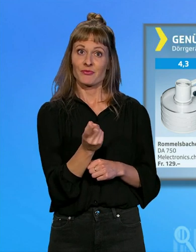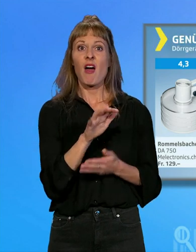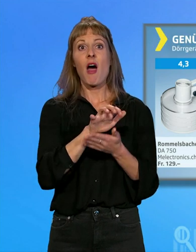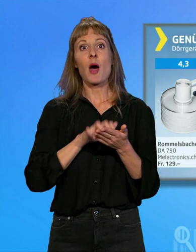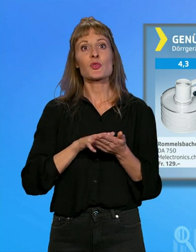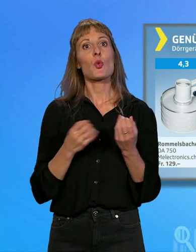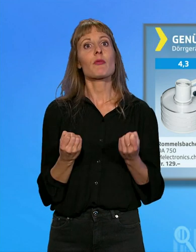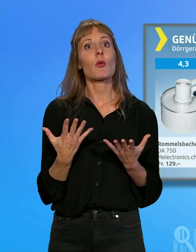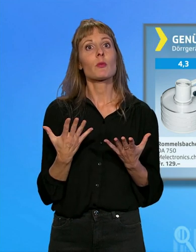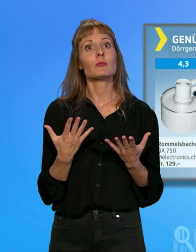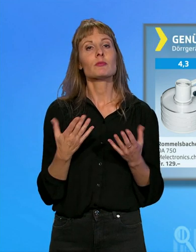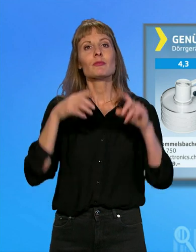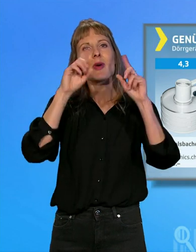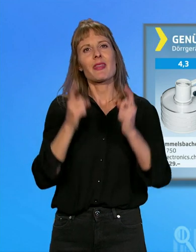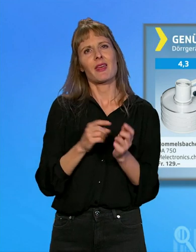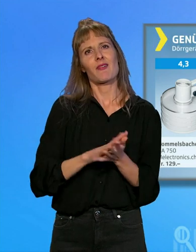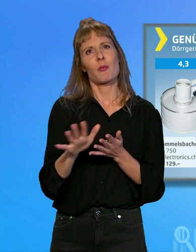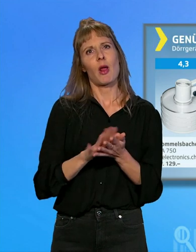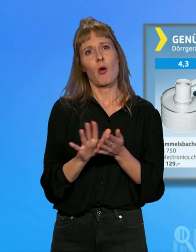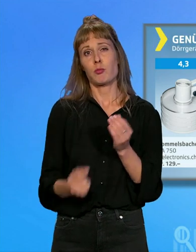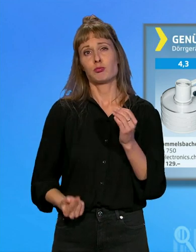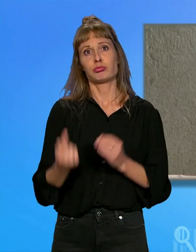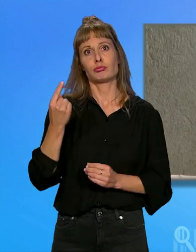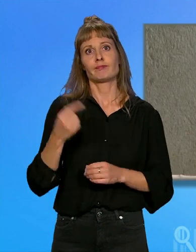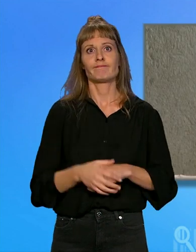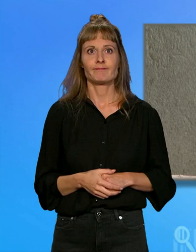Abzüge wegen hohen Energieverbrauchs.